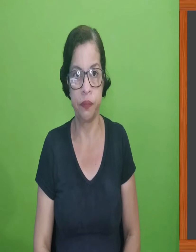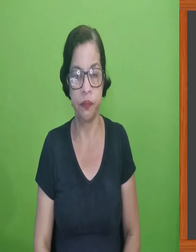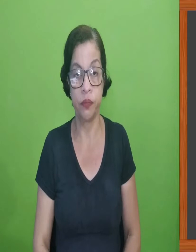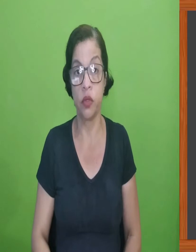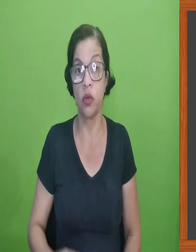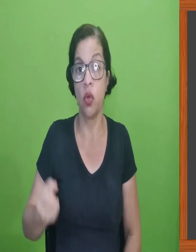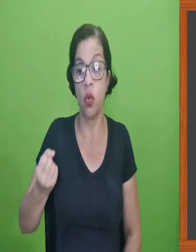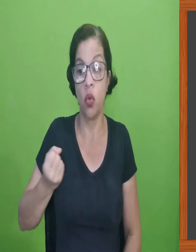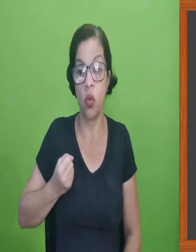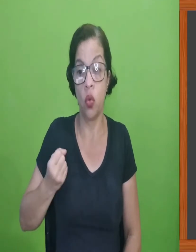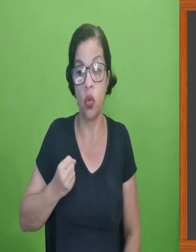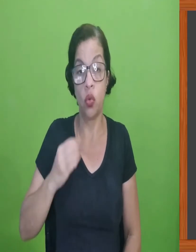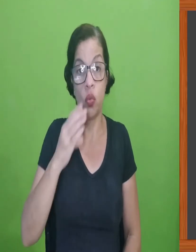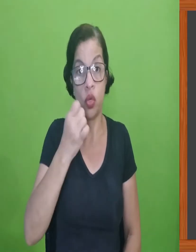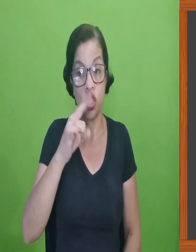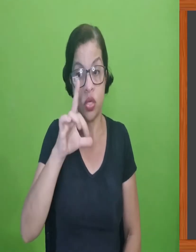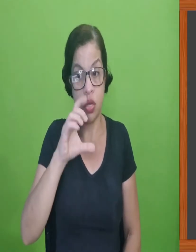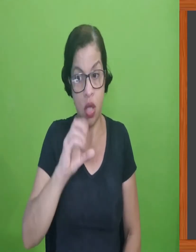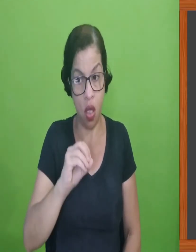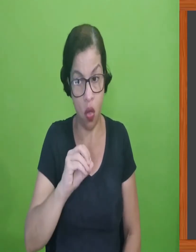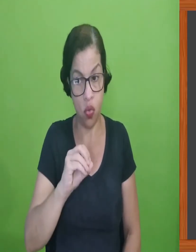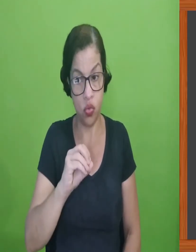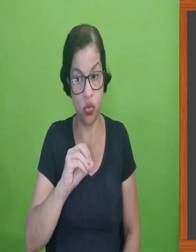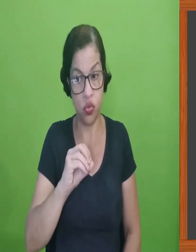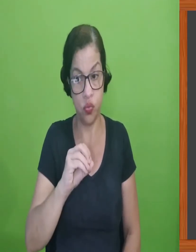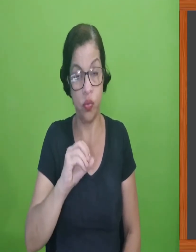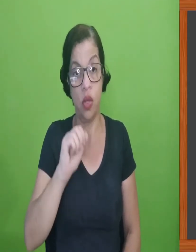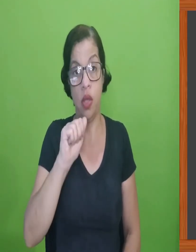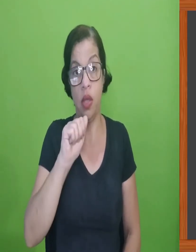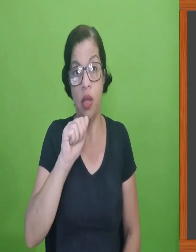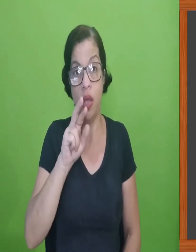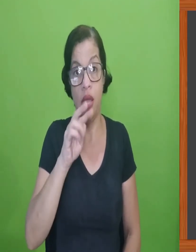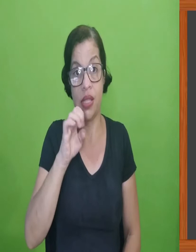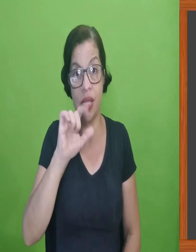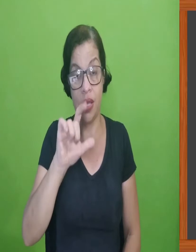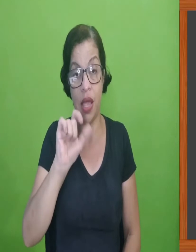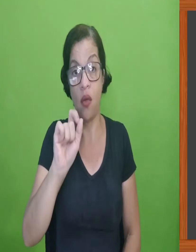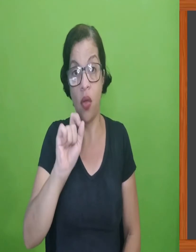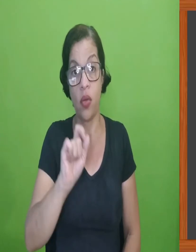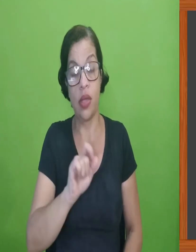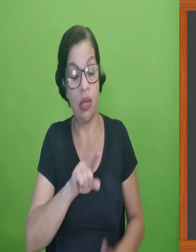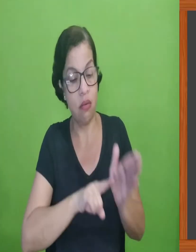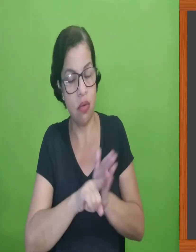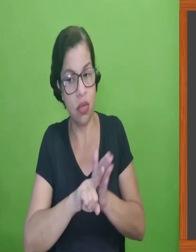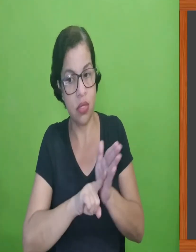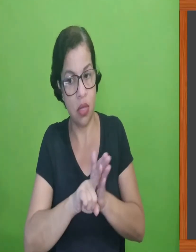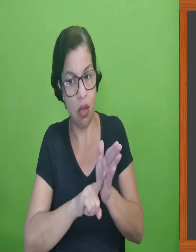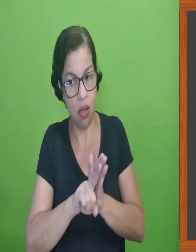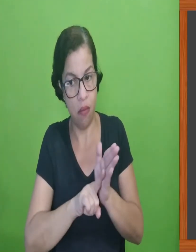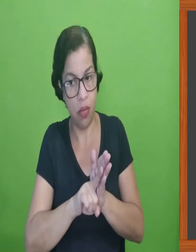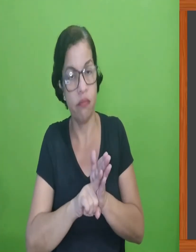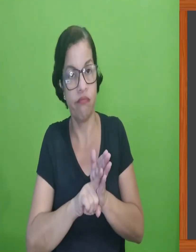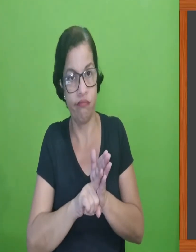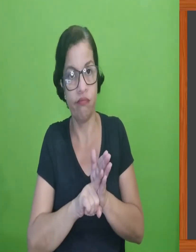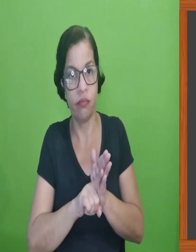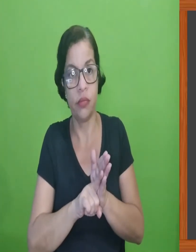O score de cálcio arterial coronariano é um exame realizado por meio de angiotomografia coronariana. O